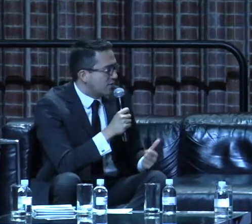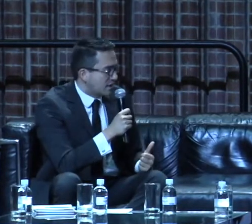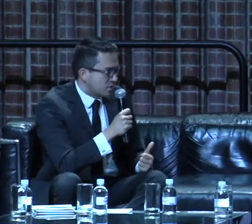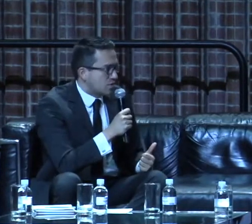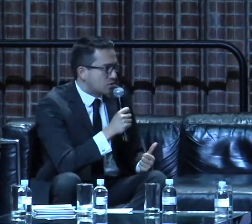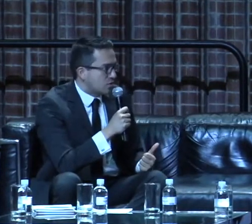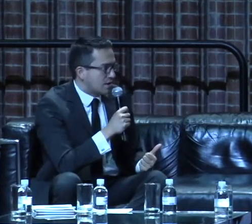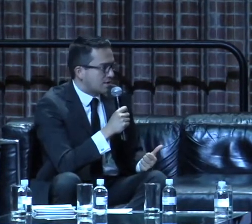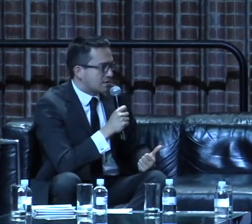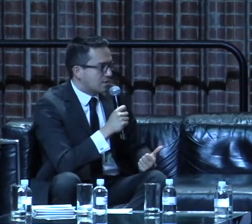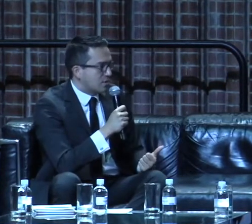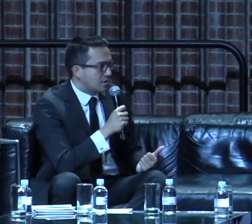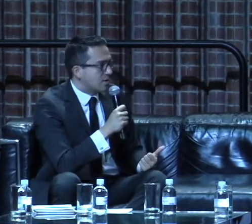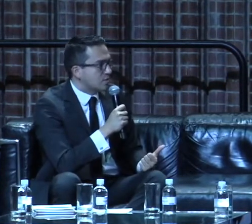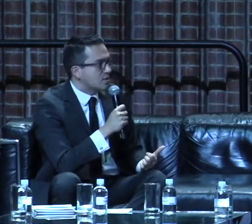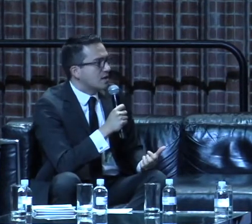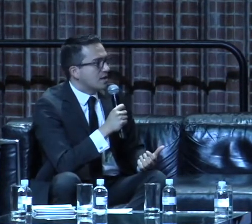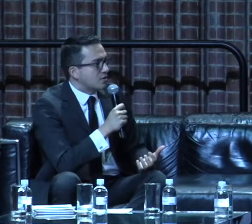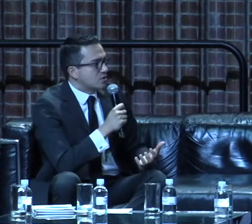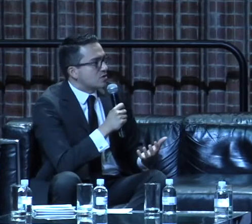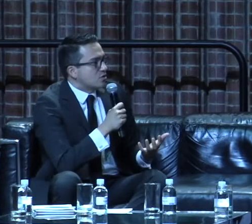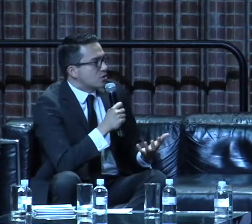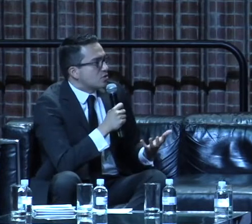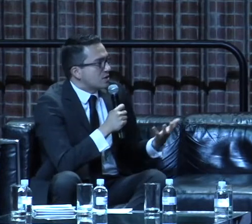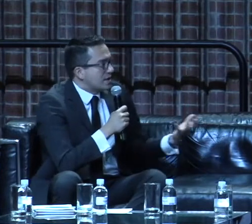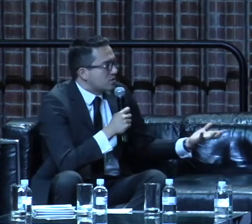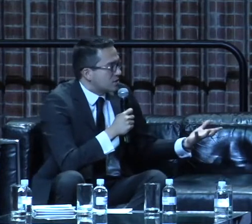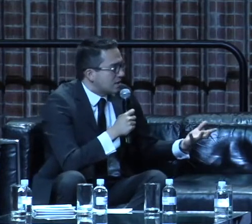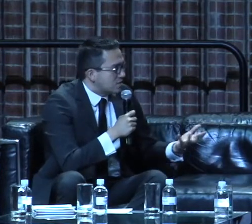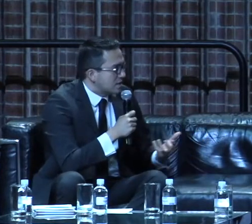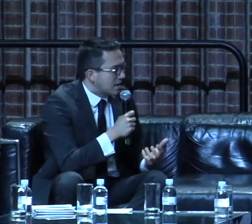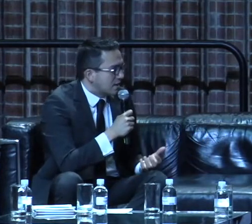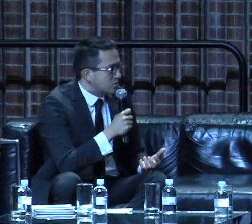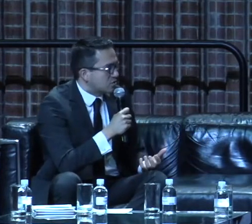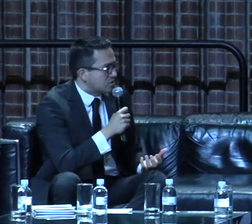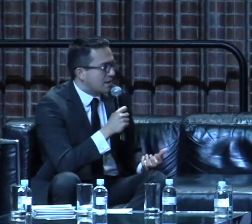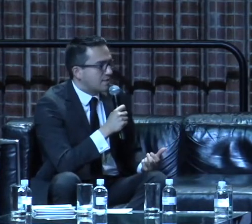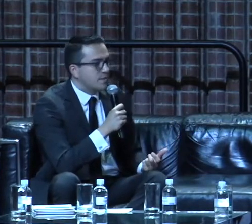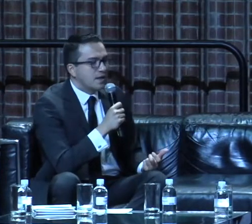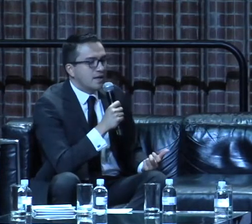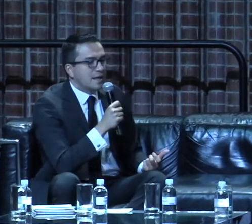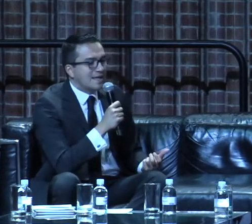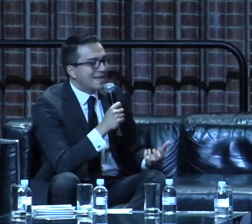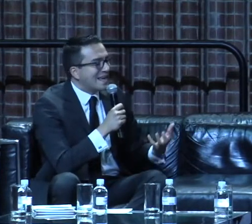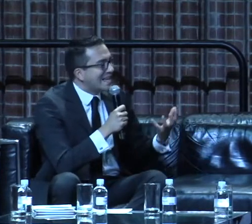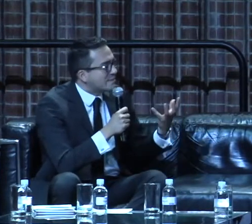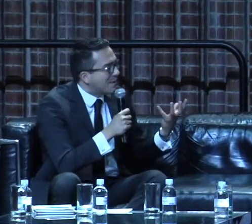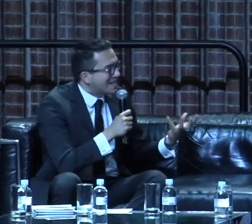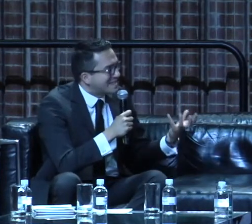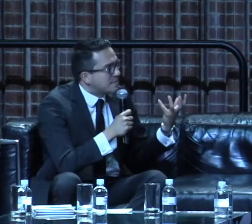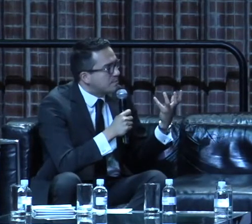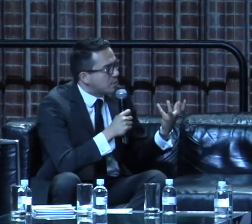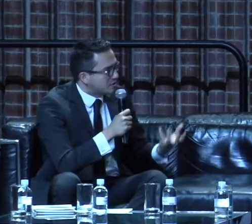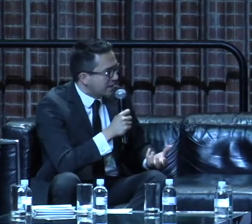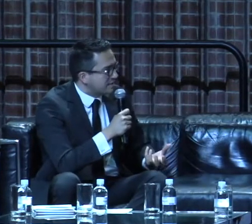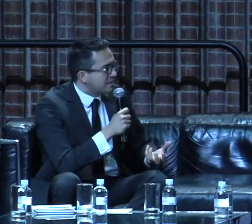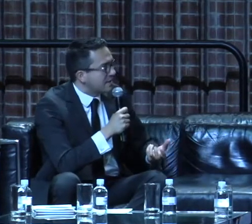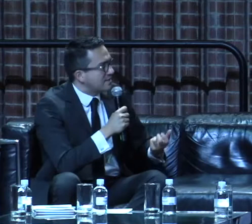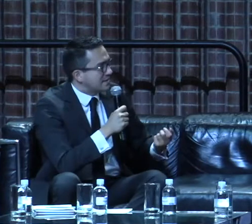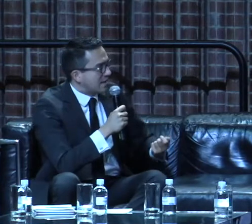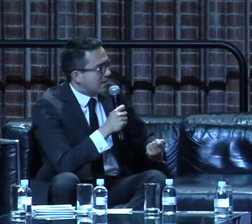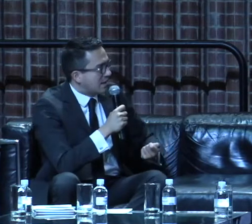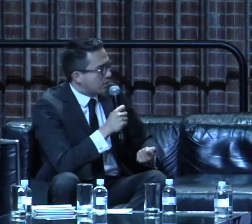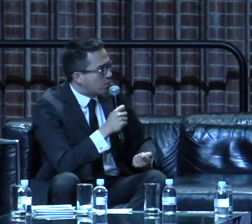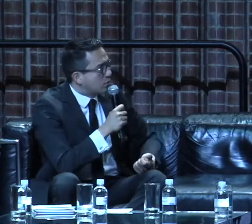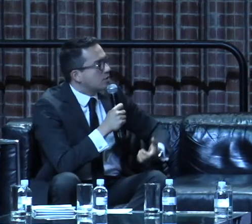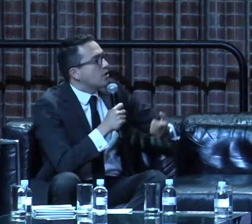de cualificación con agentes educativos. Entonces, nos gustaría que ustedes nos dijeran, nos contaran qué les parece importante